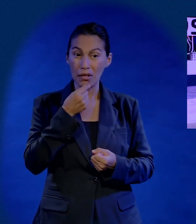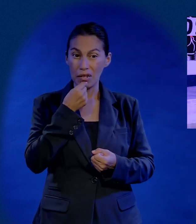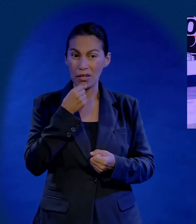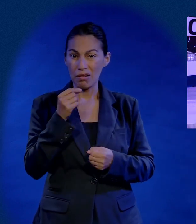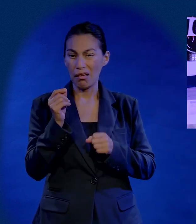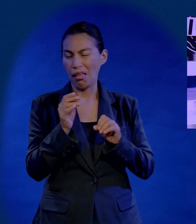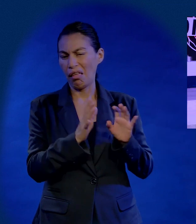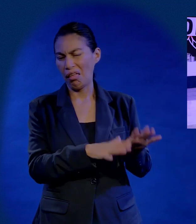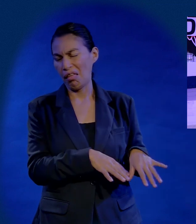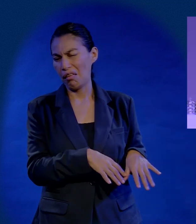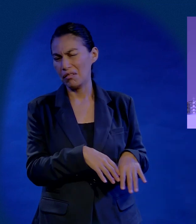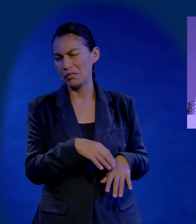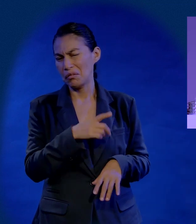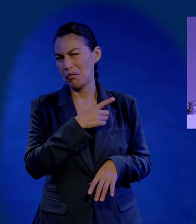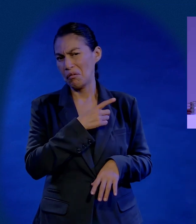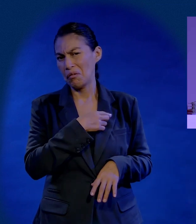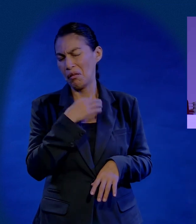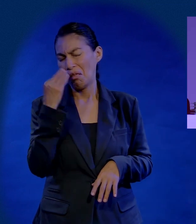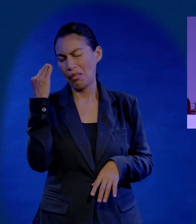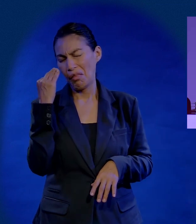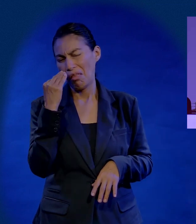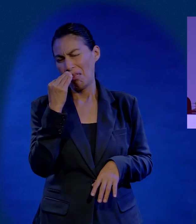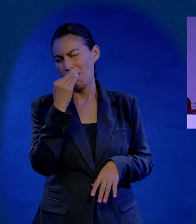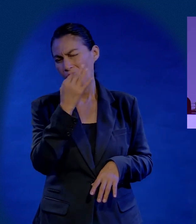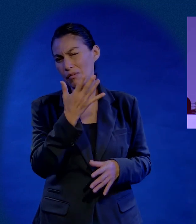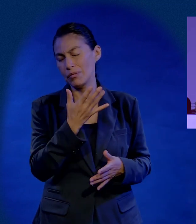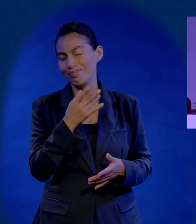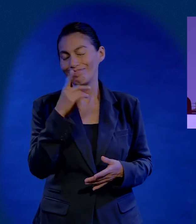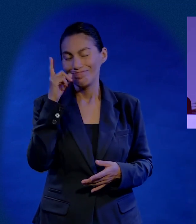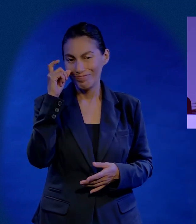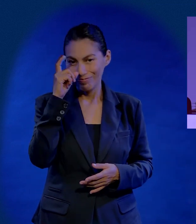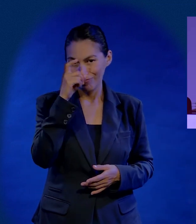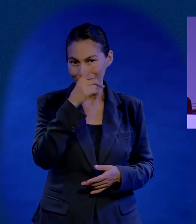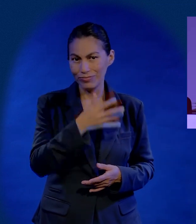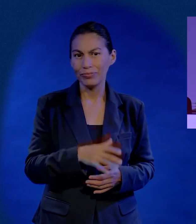dejar solos a los hijos mucho tiempo, no sé,